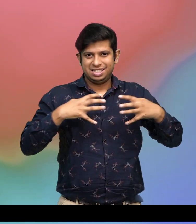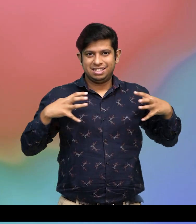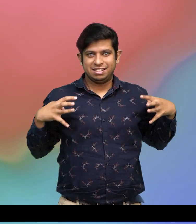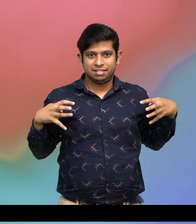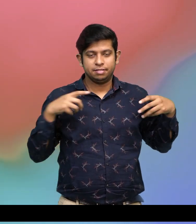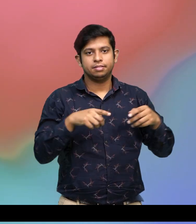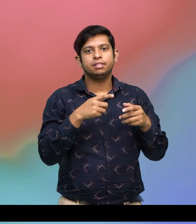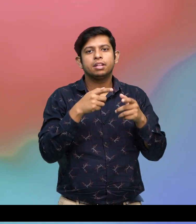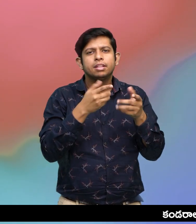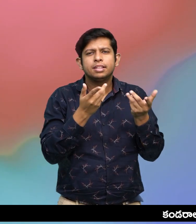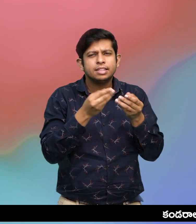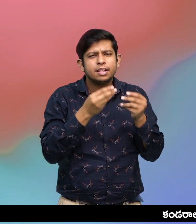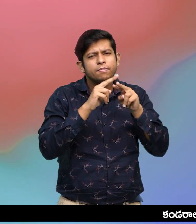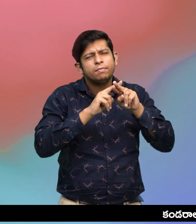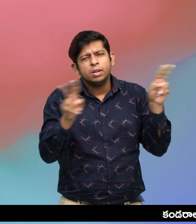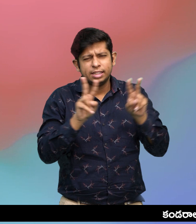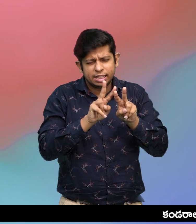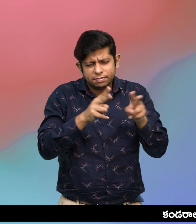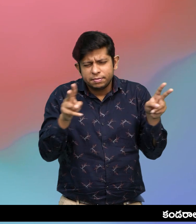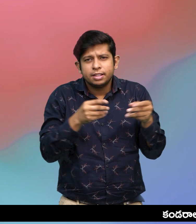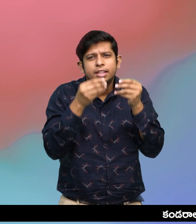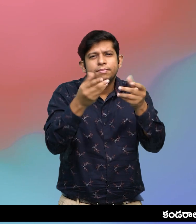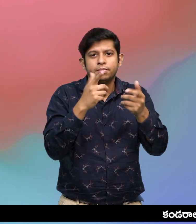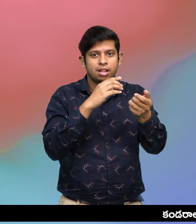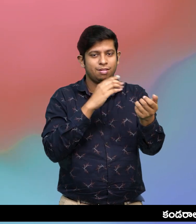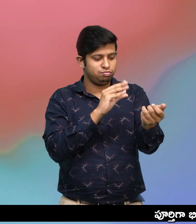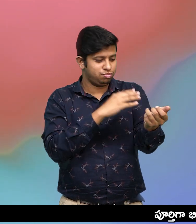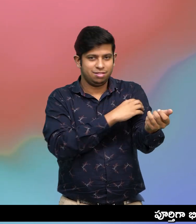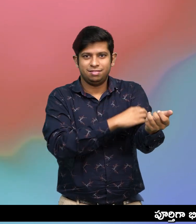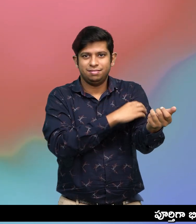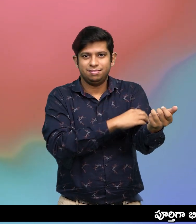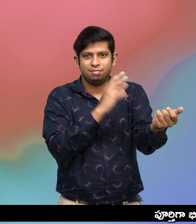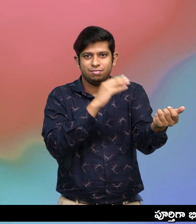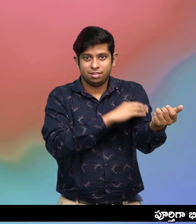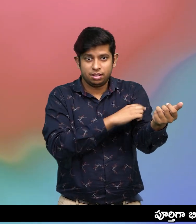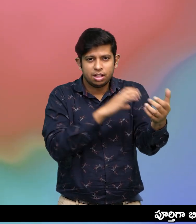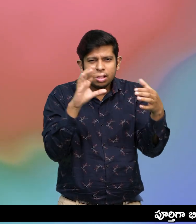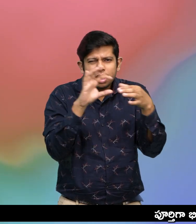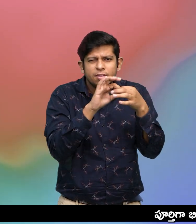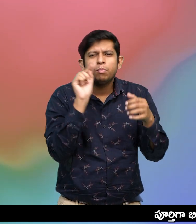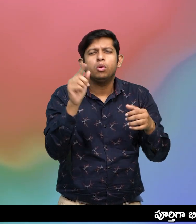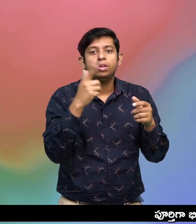కదలిక కోసం కండరాల అటాచ్మెంట్ పాయింట్ల యొక్క పూర్తిగా భిన్నమైన పంపిణీని